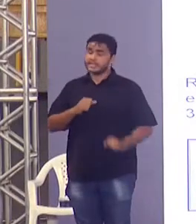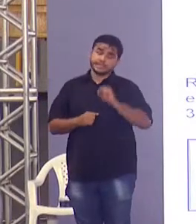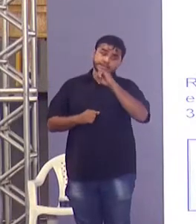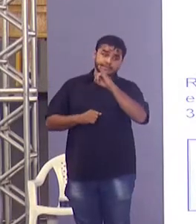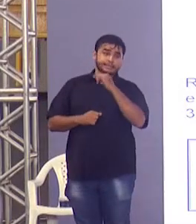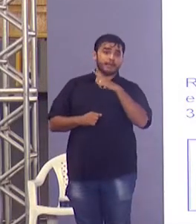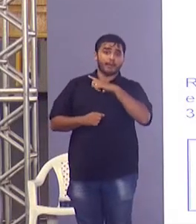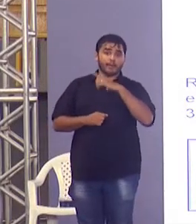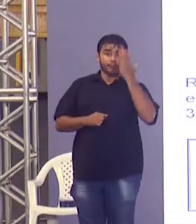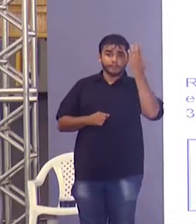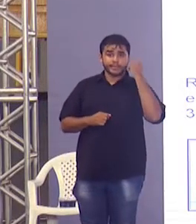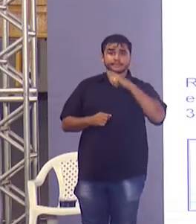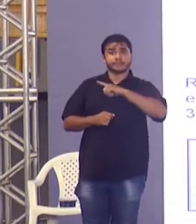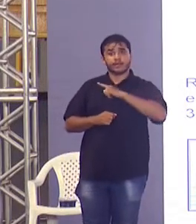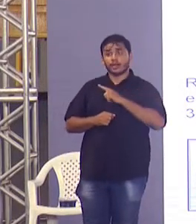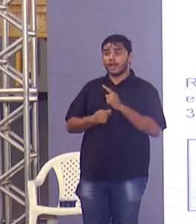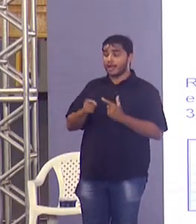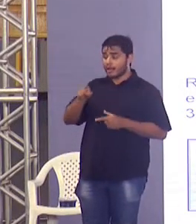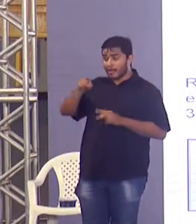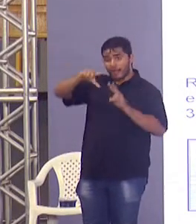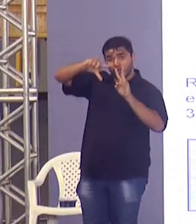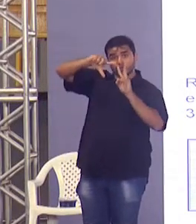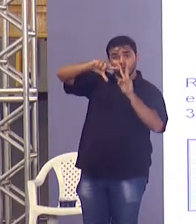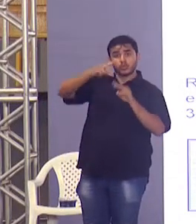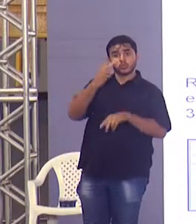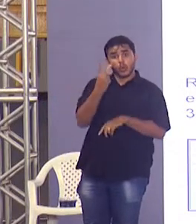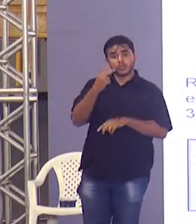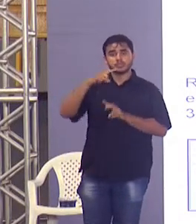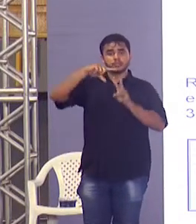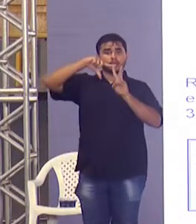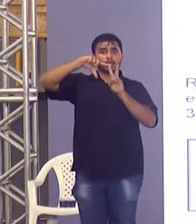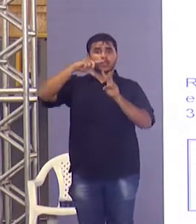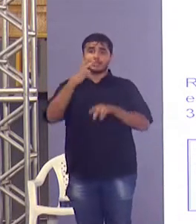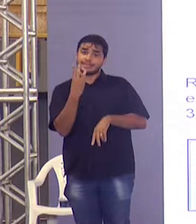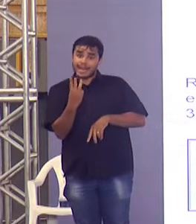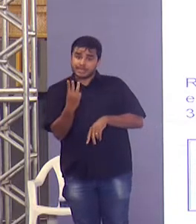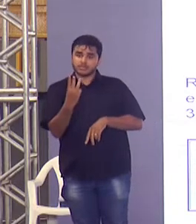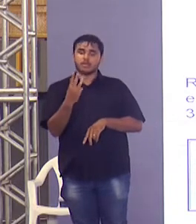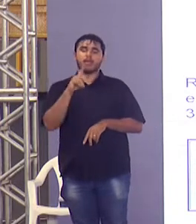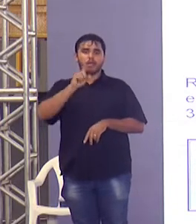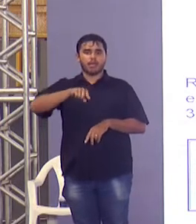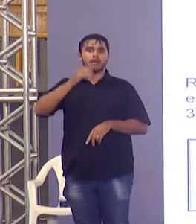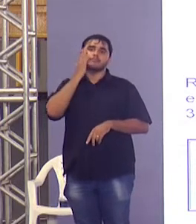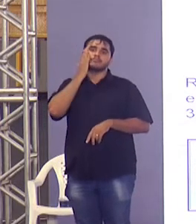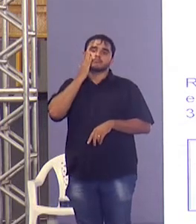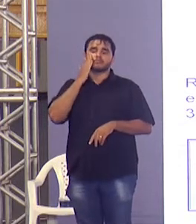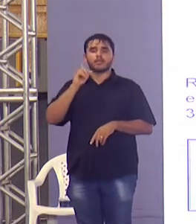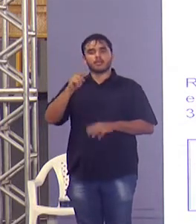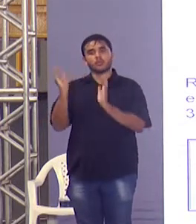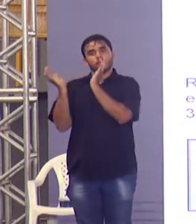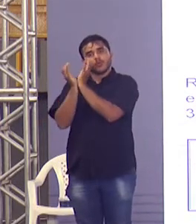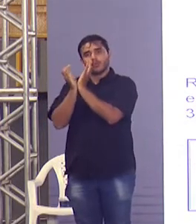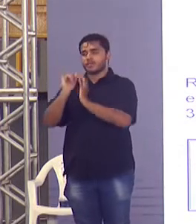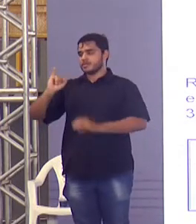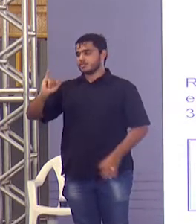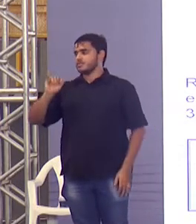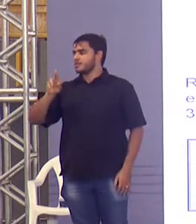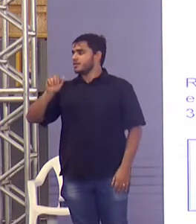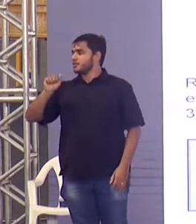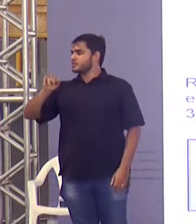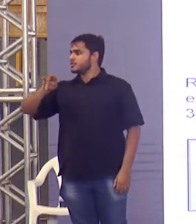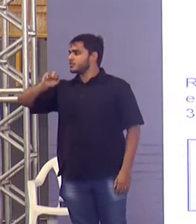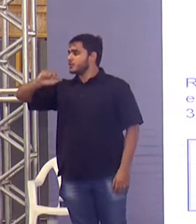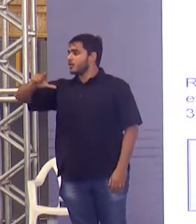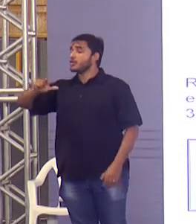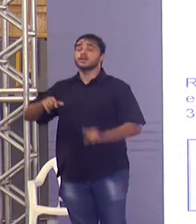raiz quadrada de 3, elas são números irracionais. Diferente da raiz quadrada de